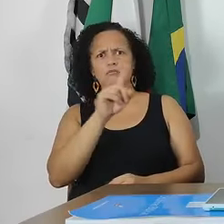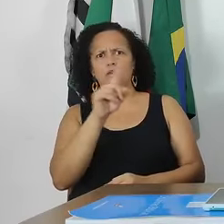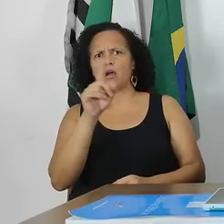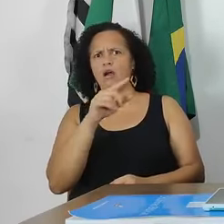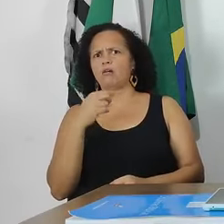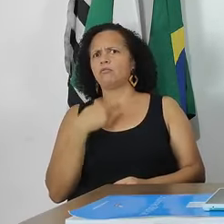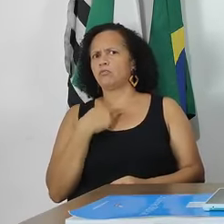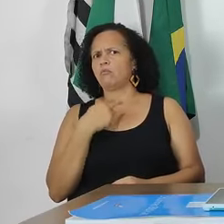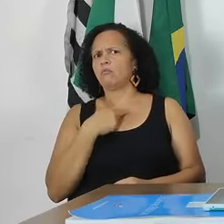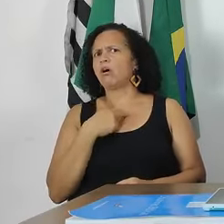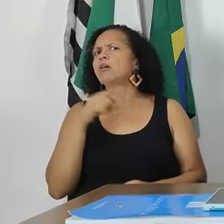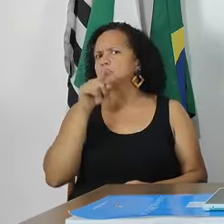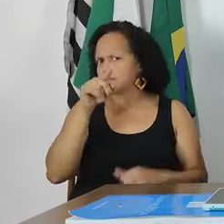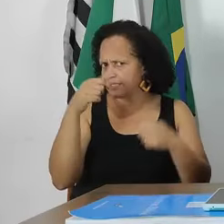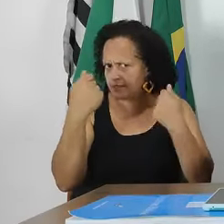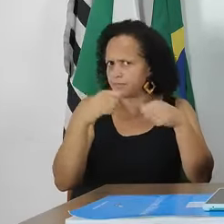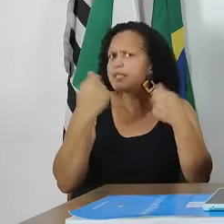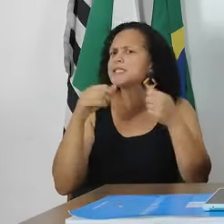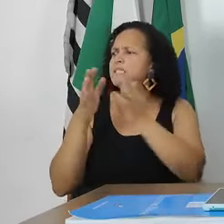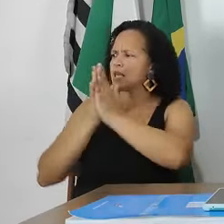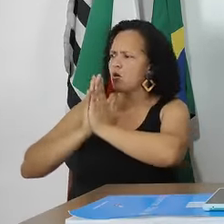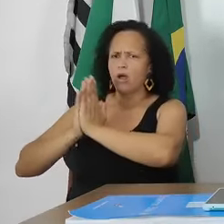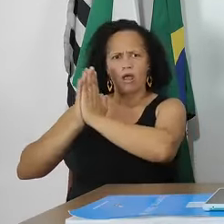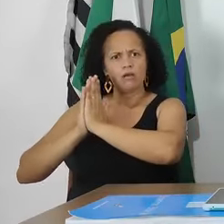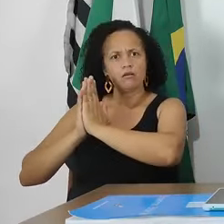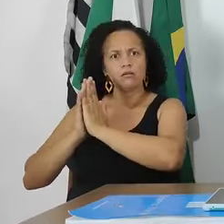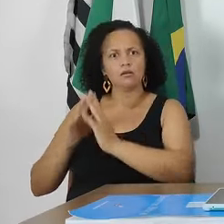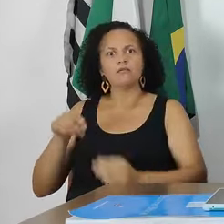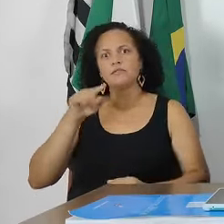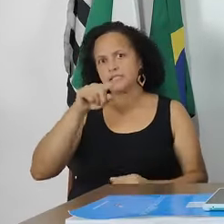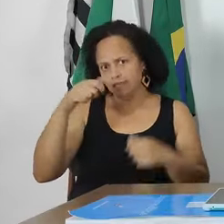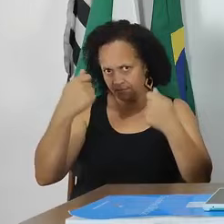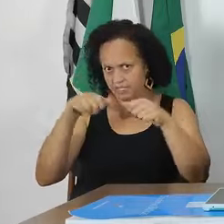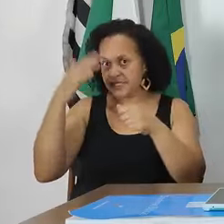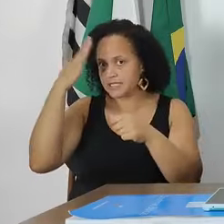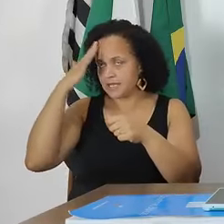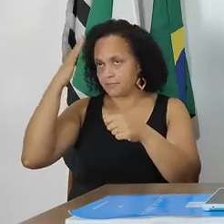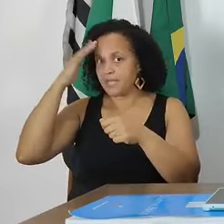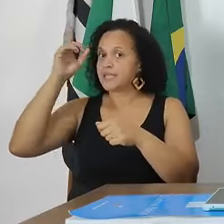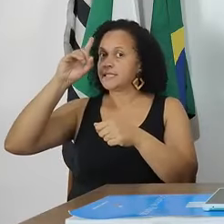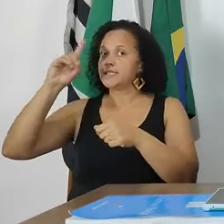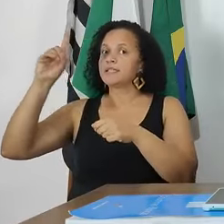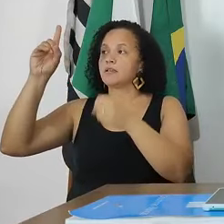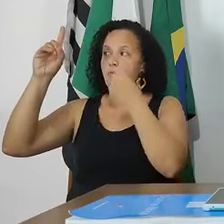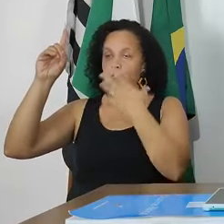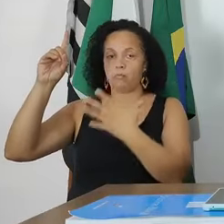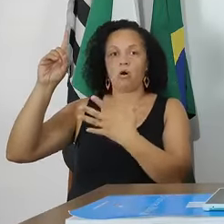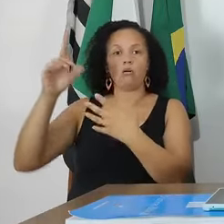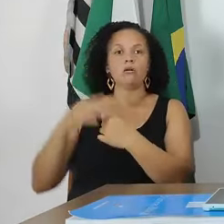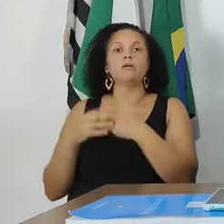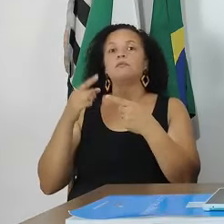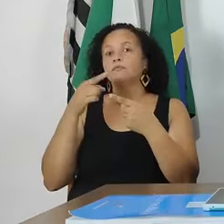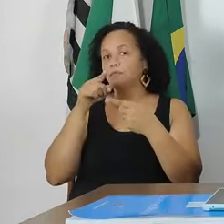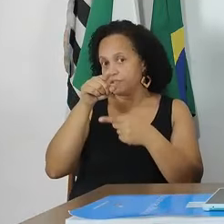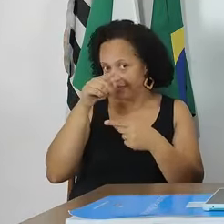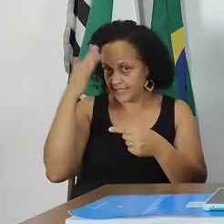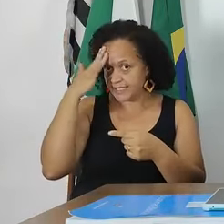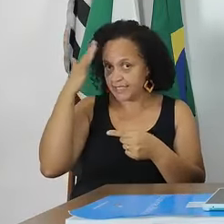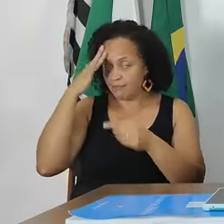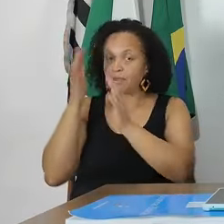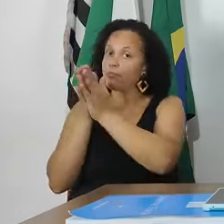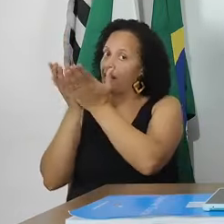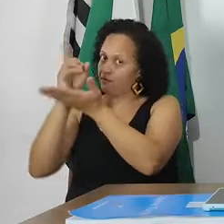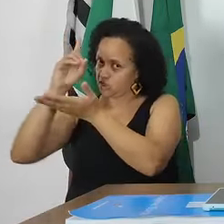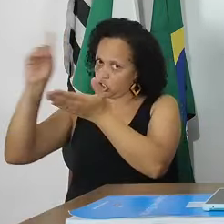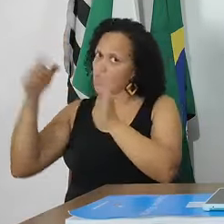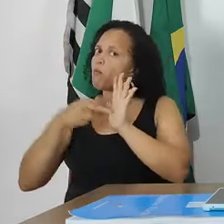ao amor e a aceitação e leva a Deus. E a gente sabe que não é isso, né? A gente conhece a verdade. Então,